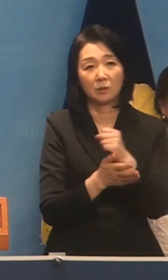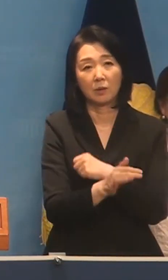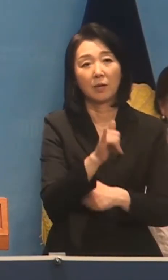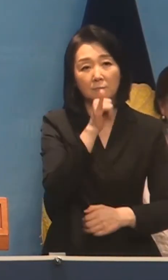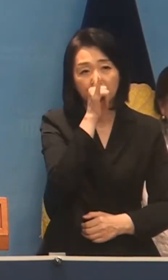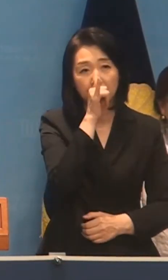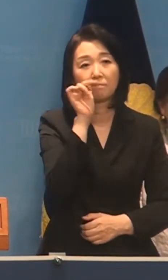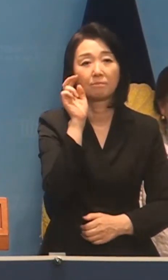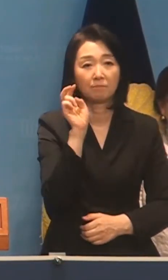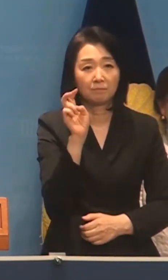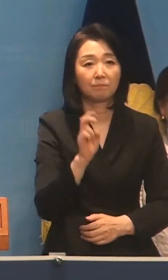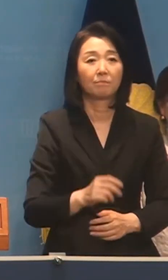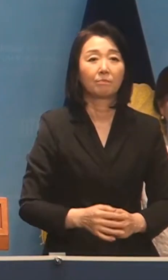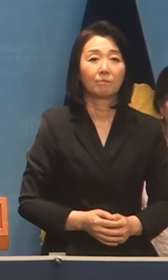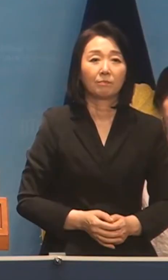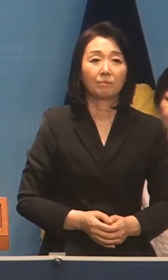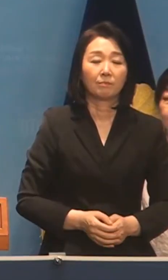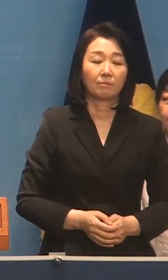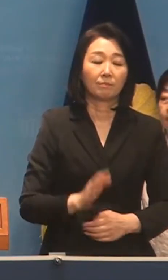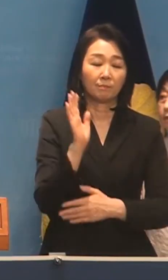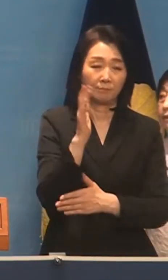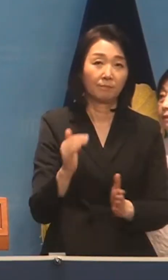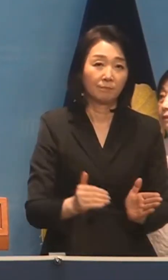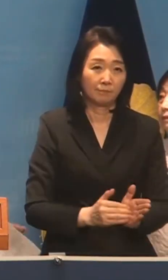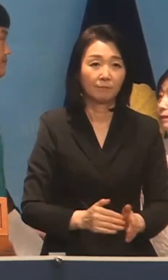영향을 미칠 것이라고 확신합니다. 이상입니다.